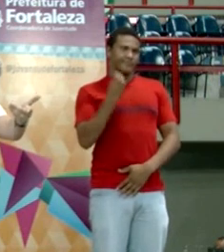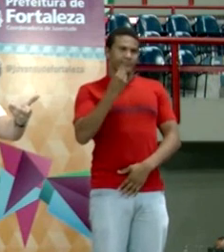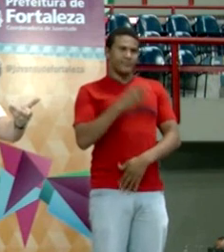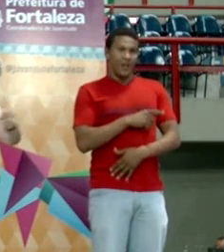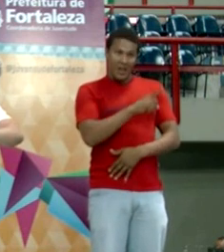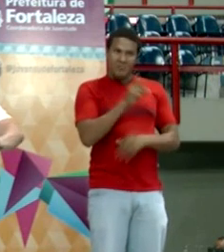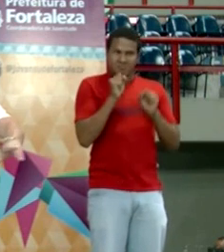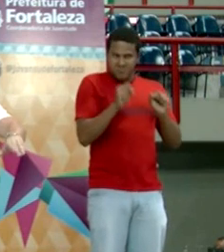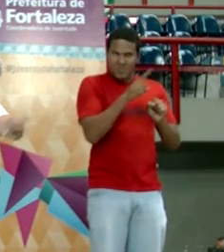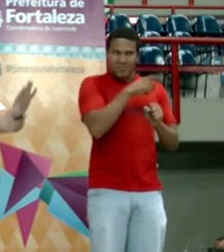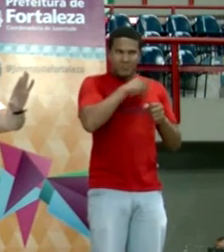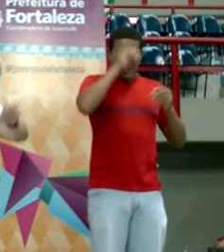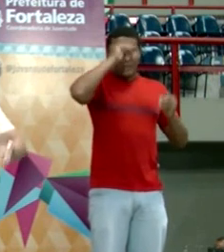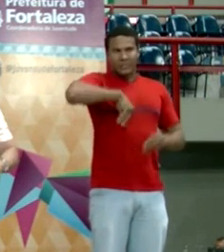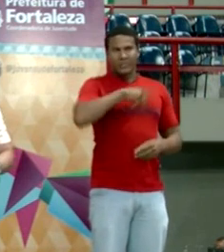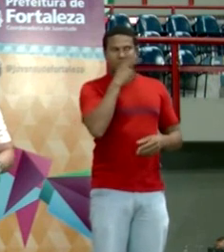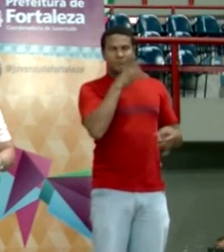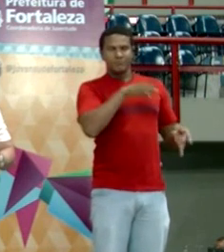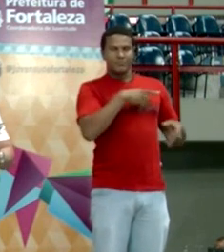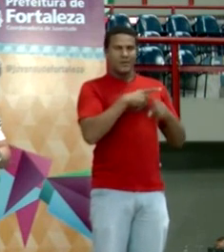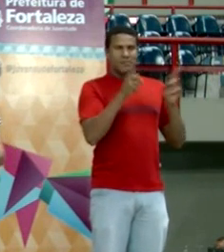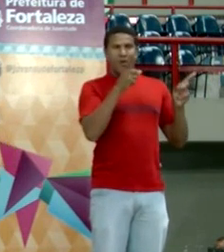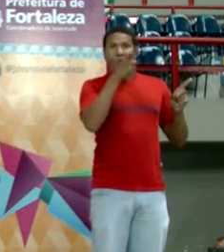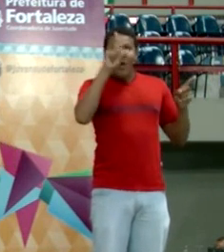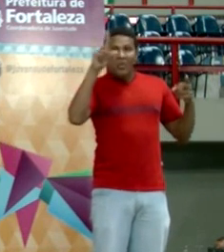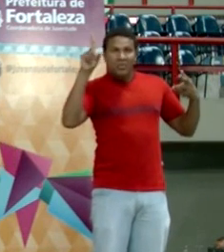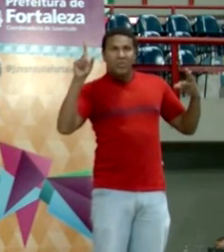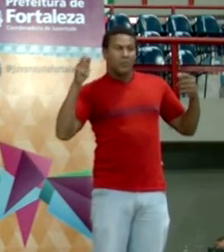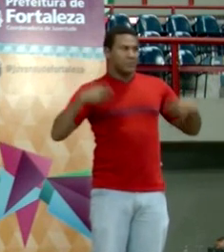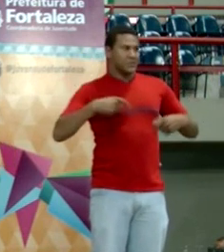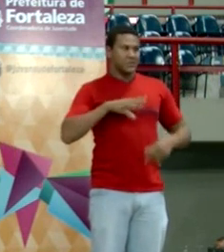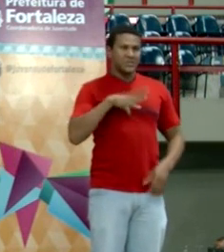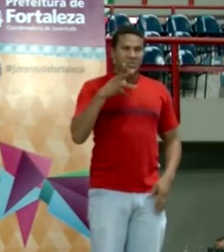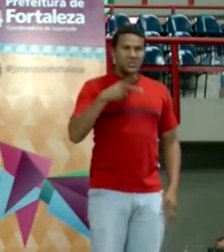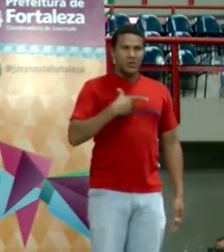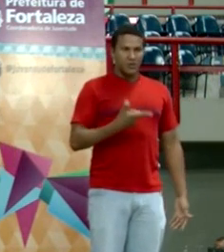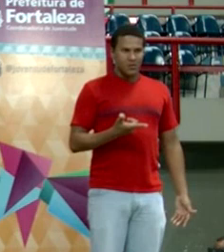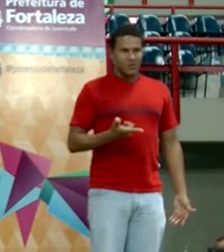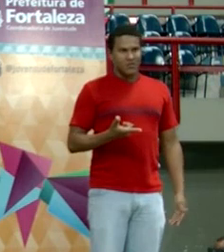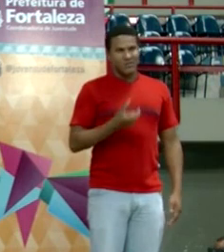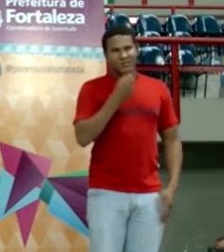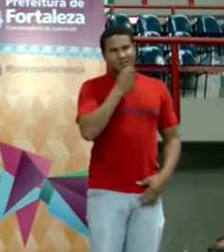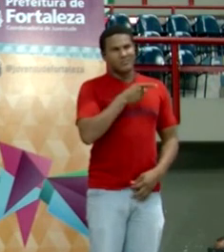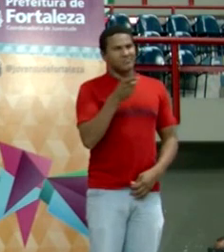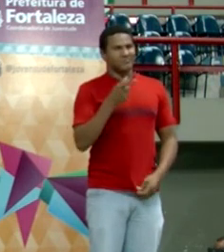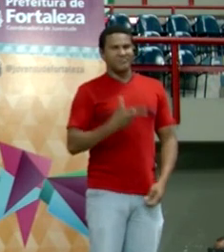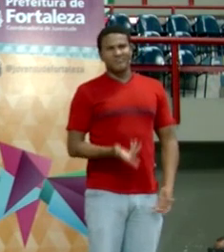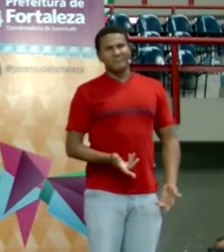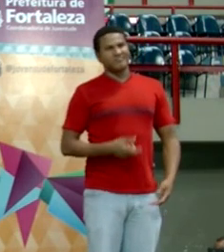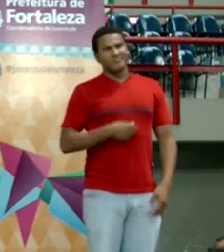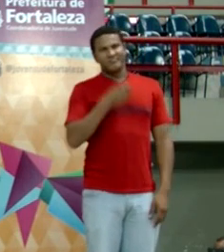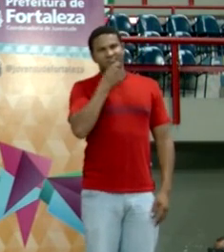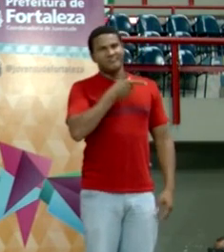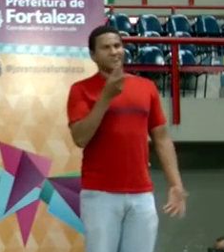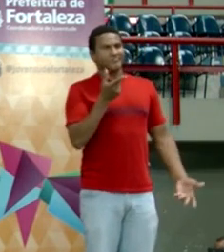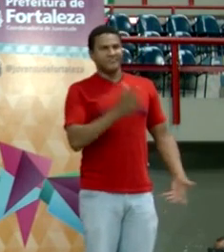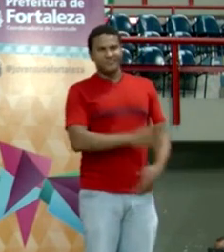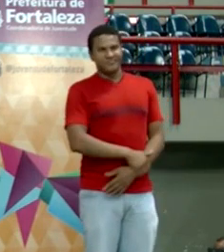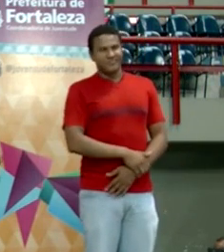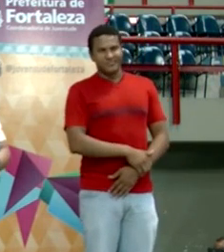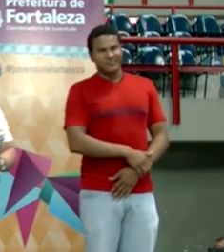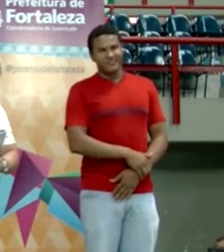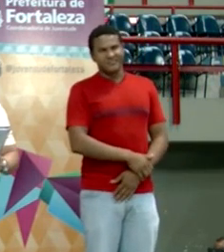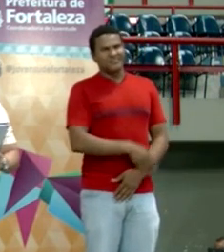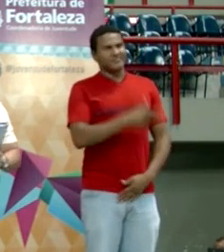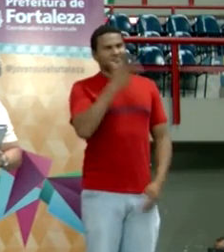Ele pode, né, se matar, mas os outros tem que ficar na guerra. É lindo, oh meu Deus. Tá certo, rapaz bacana, um brownie humano, um homem